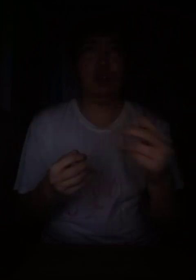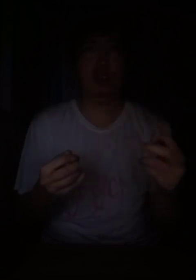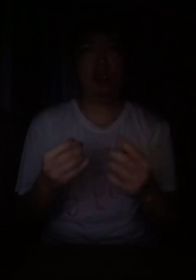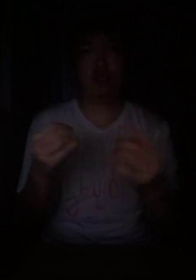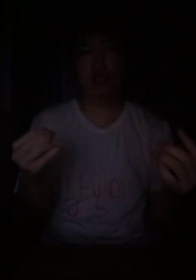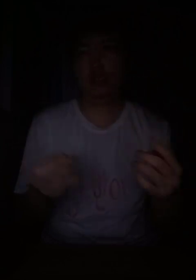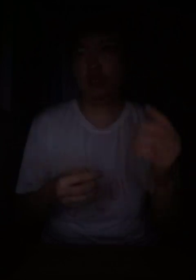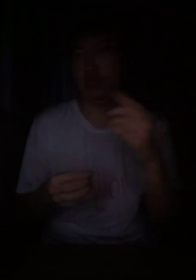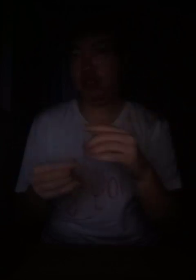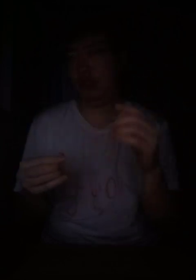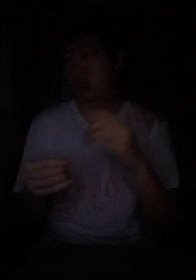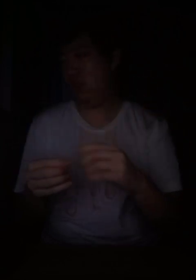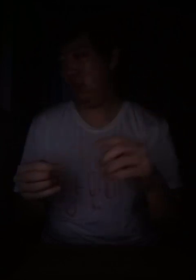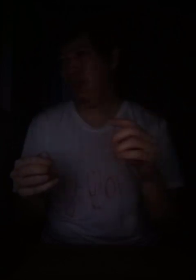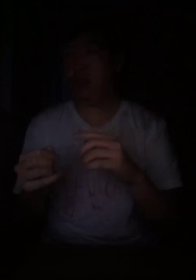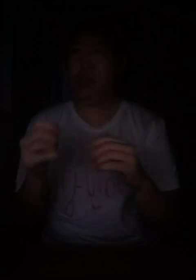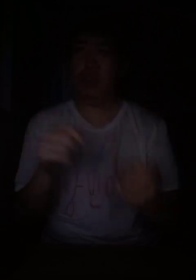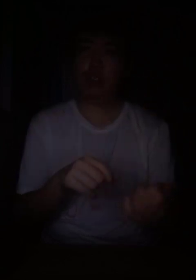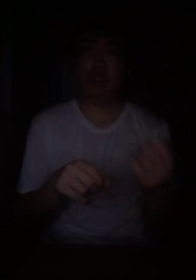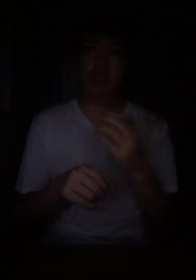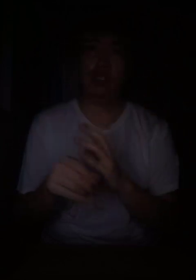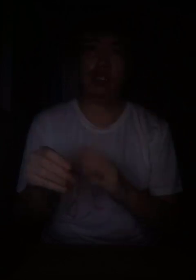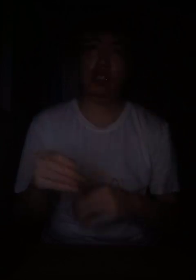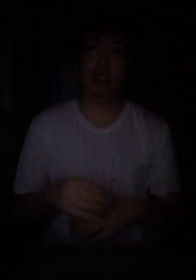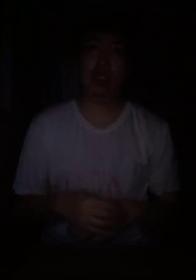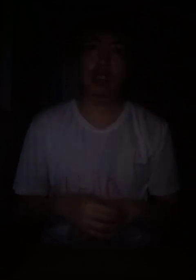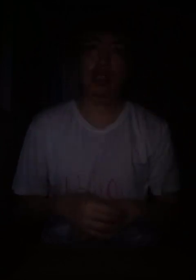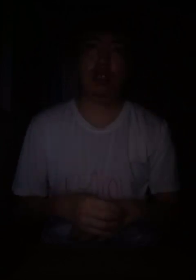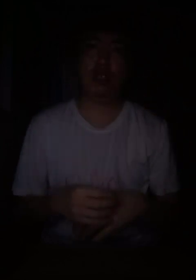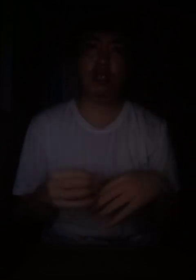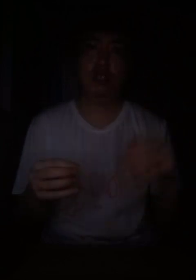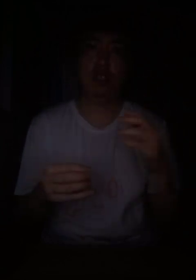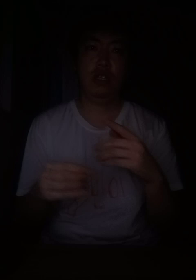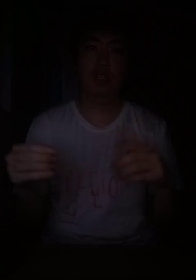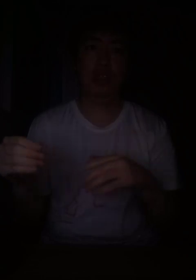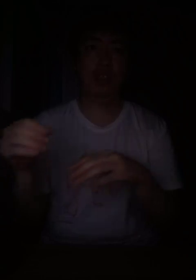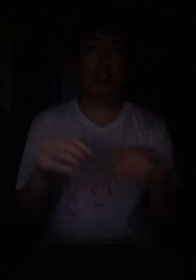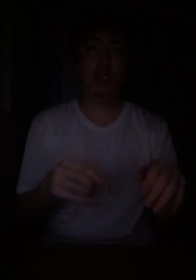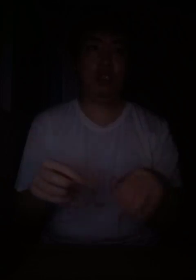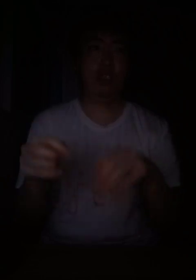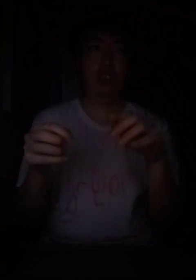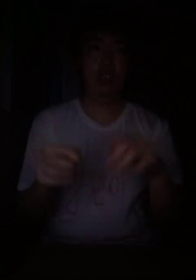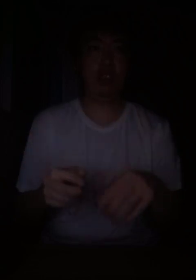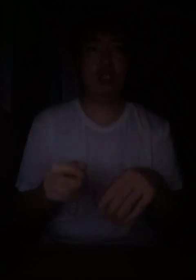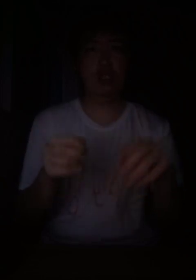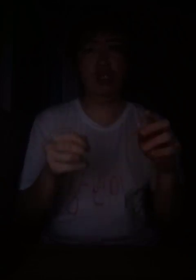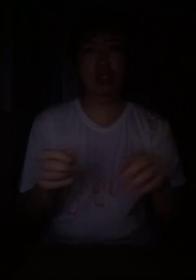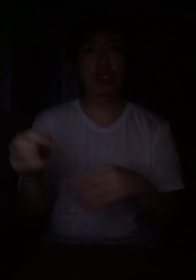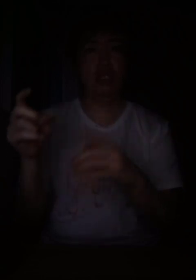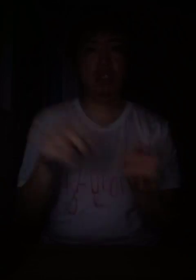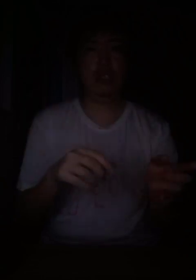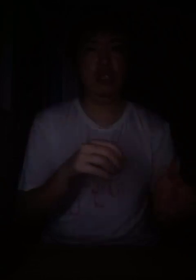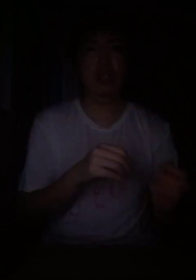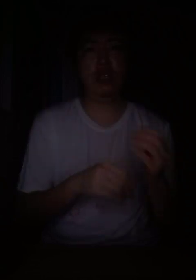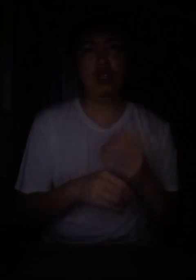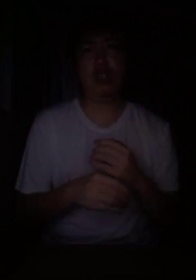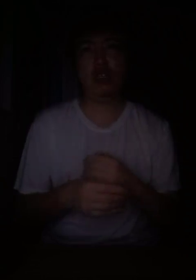6시쯤 50대 남성이 숨진 채 발견됐습니다. 침수 피해를 우려해 승강기를 탔다 사고를 당한 겁니다.